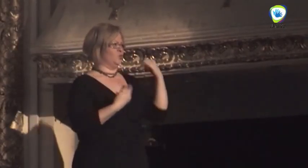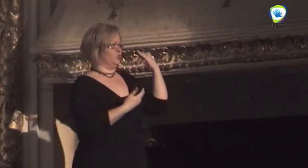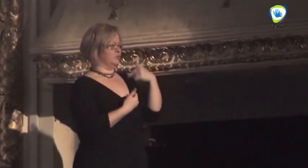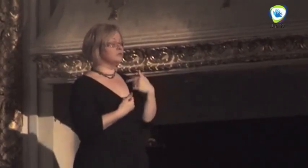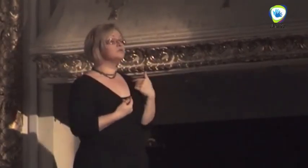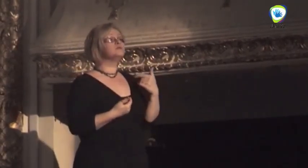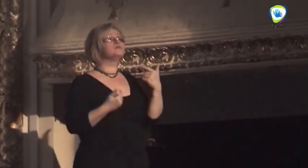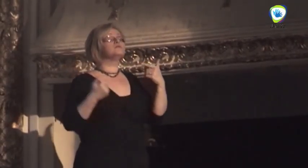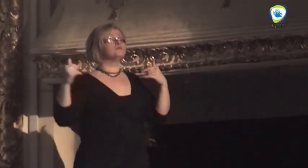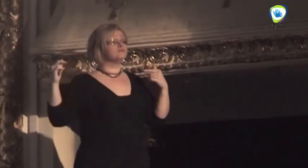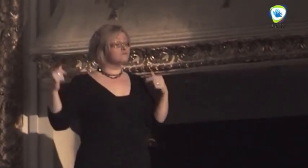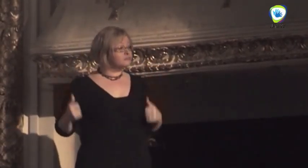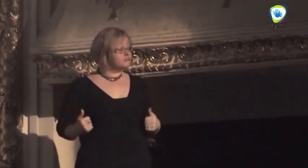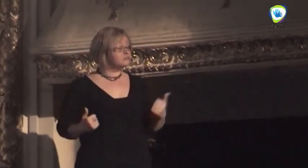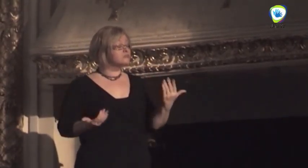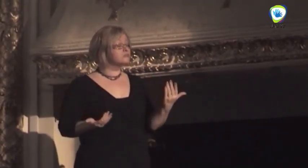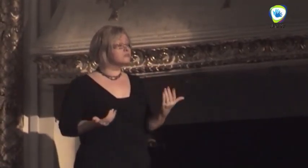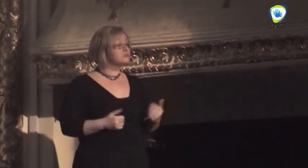nyílt